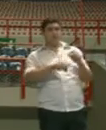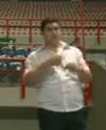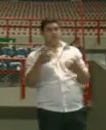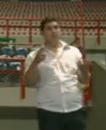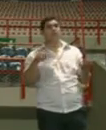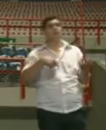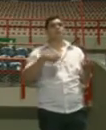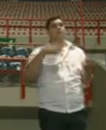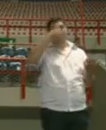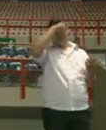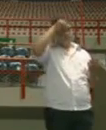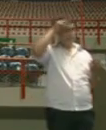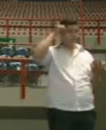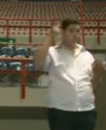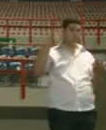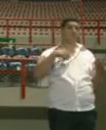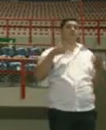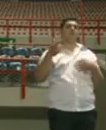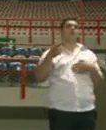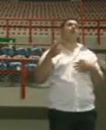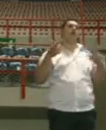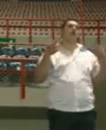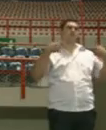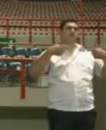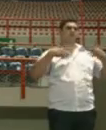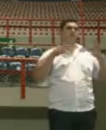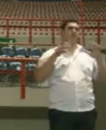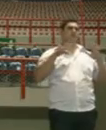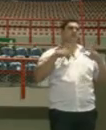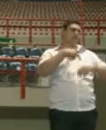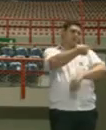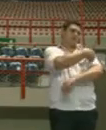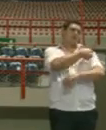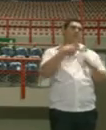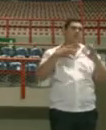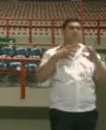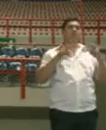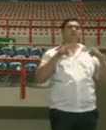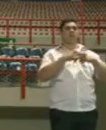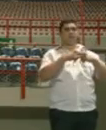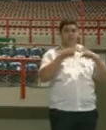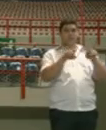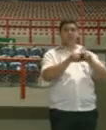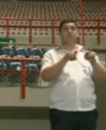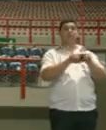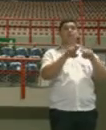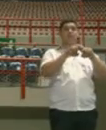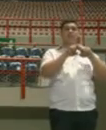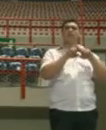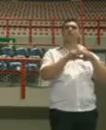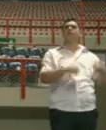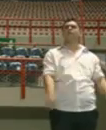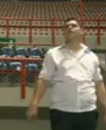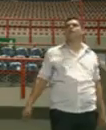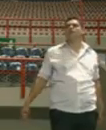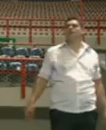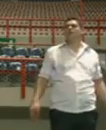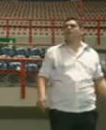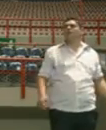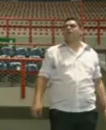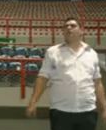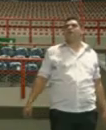prefeito Pereira Passos. A revolta, que é a revolta da vacina, e a revolta da chibata. O que é mais importante